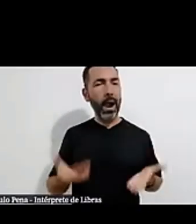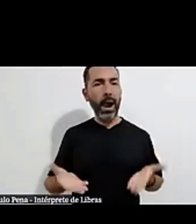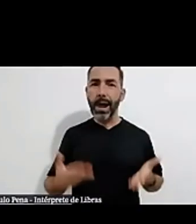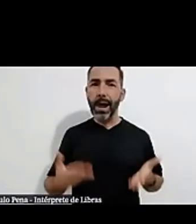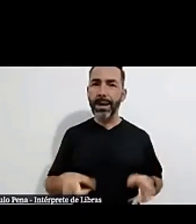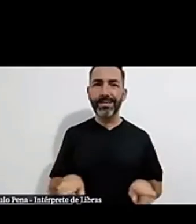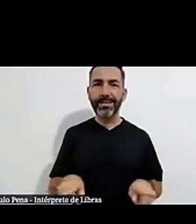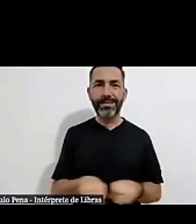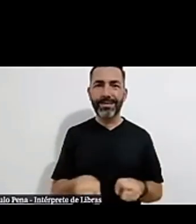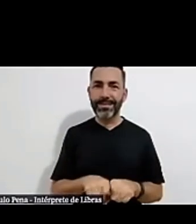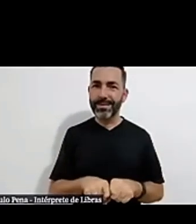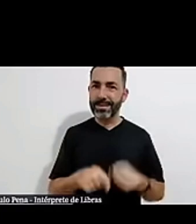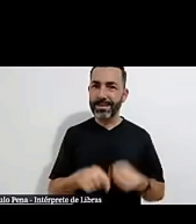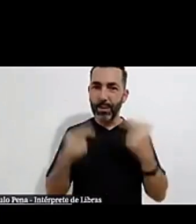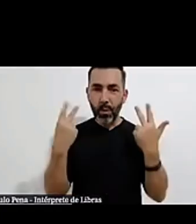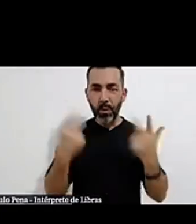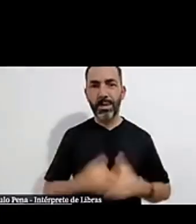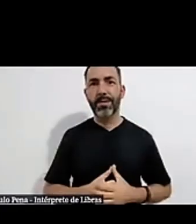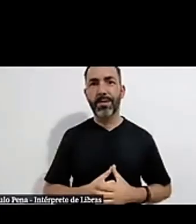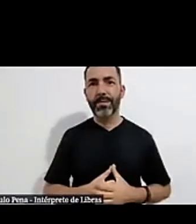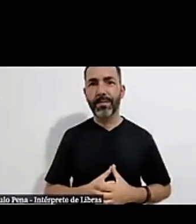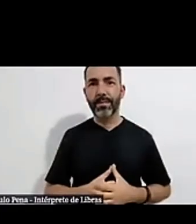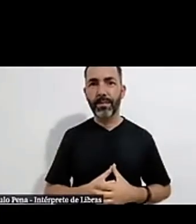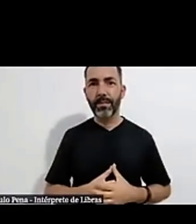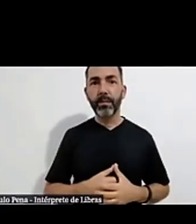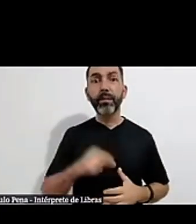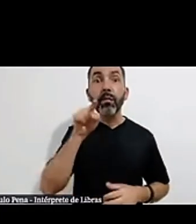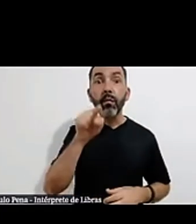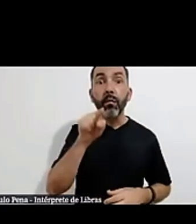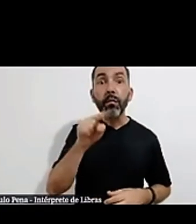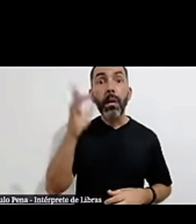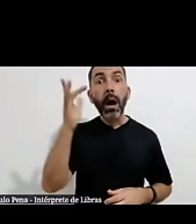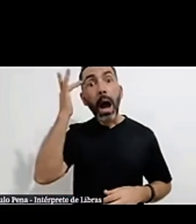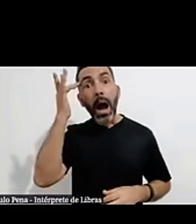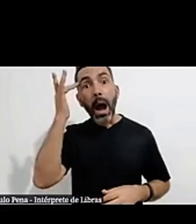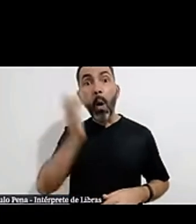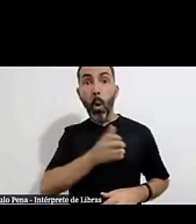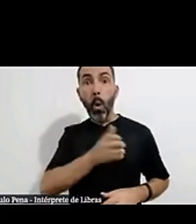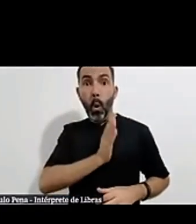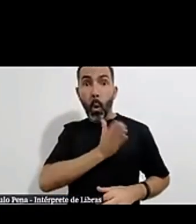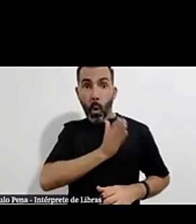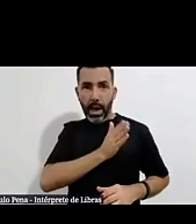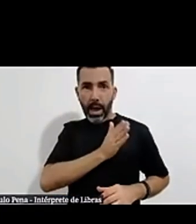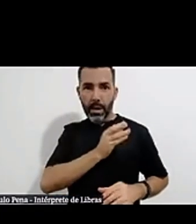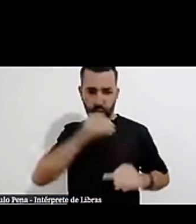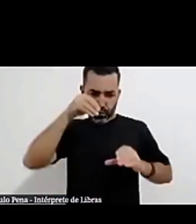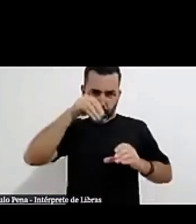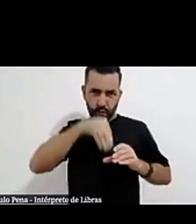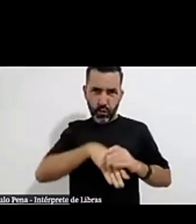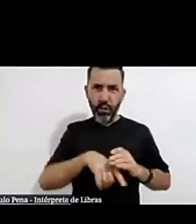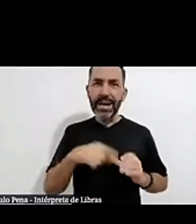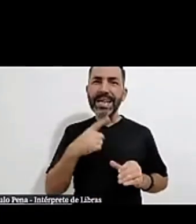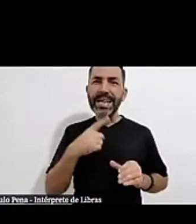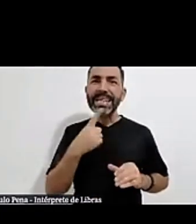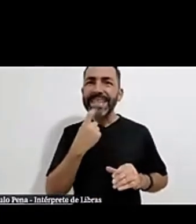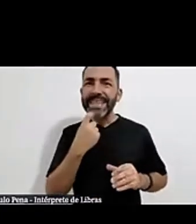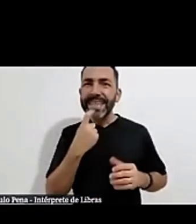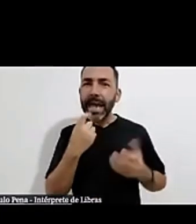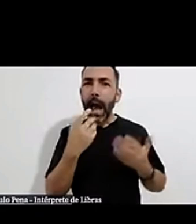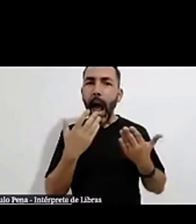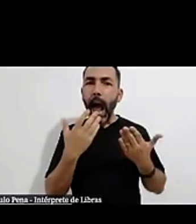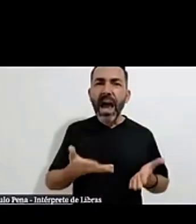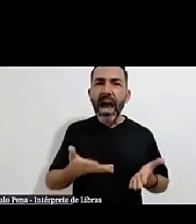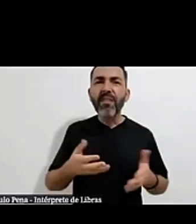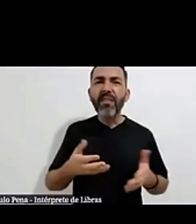que força mais o coração? Um sangue mais fino ou um sangue grosso, pesado,